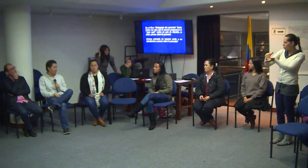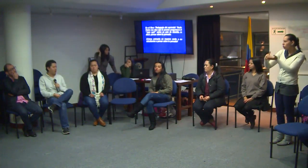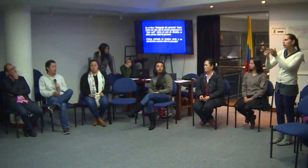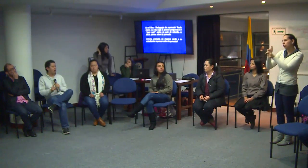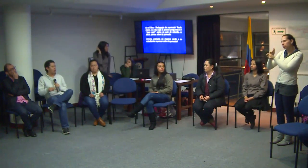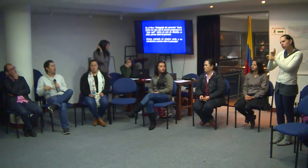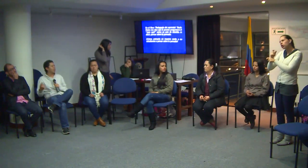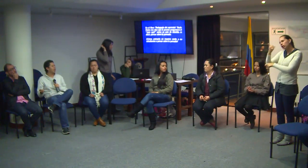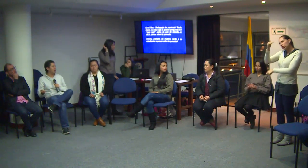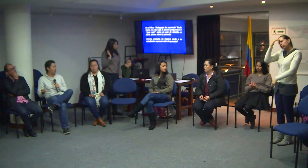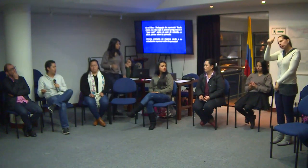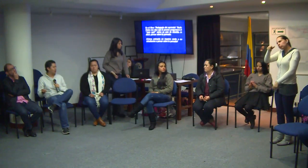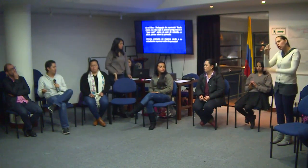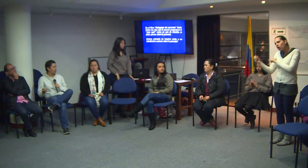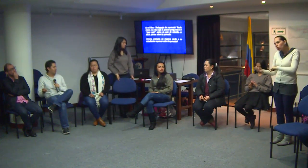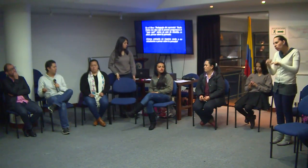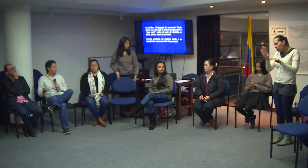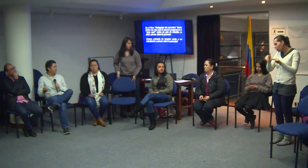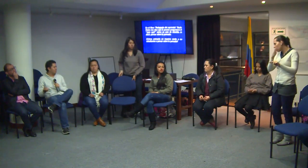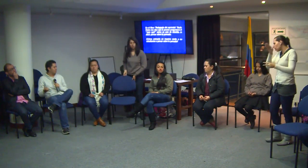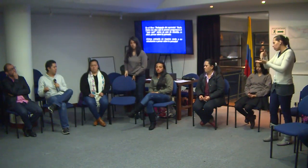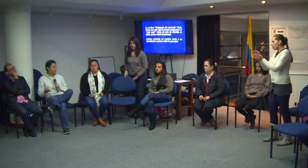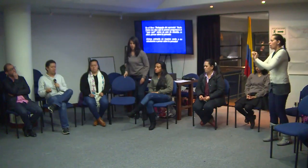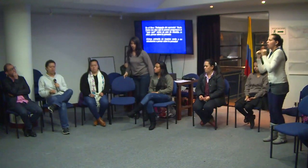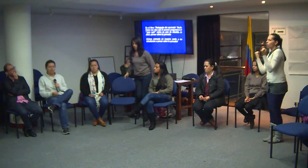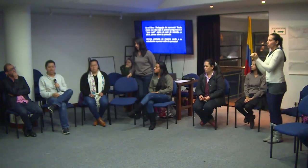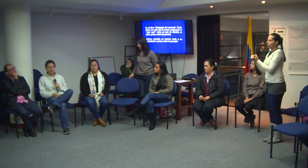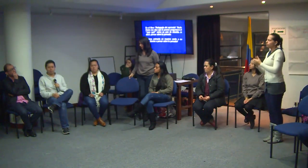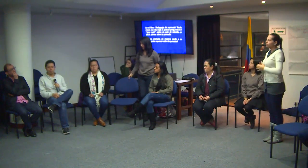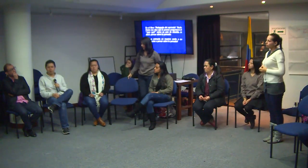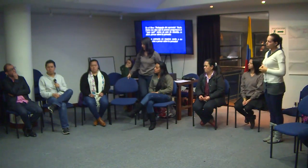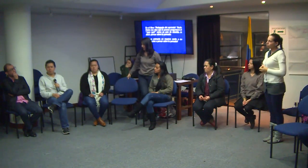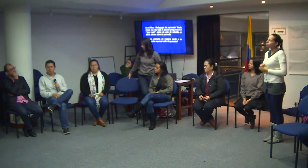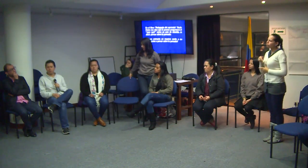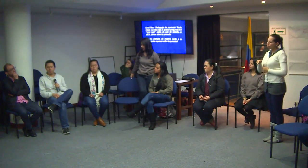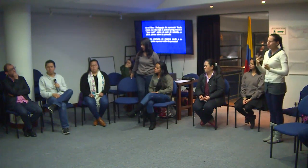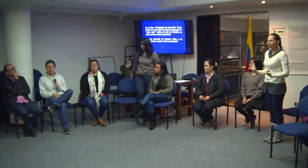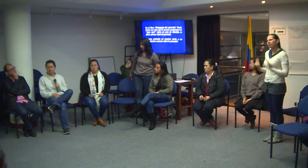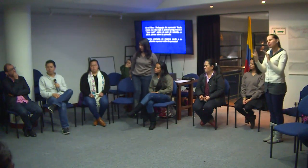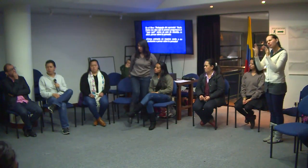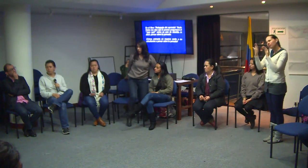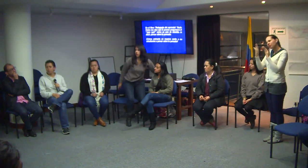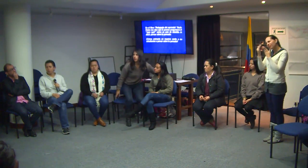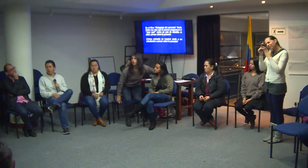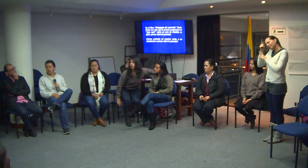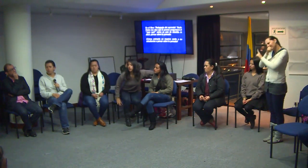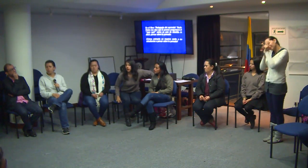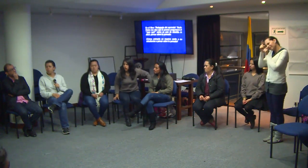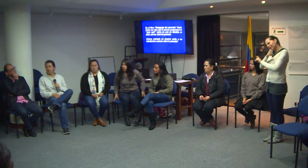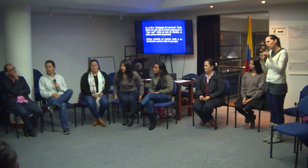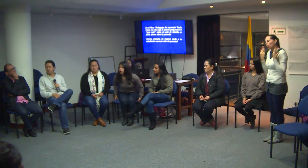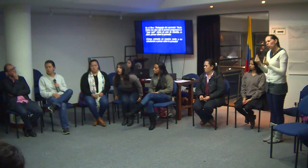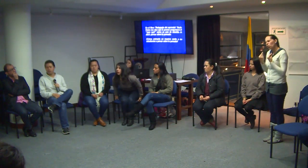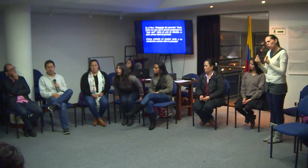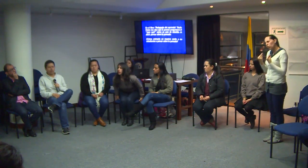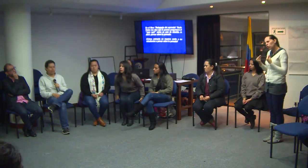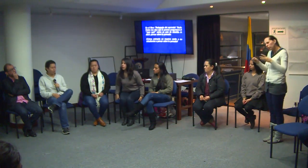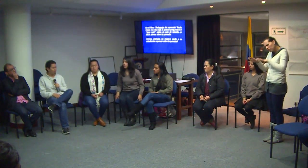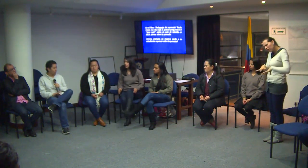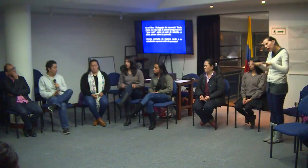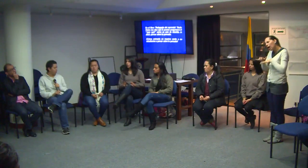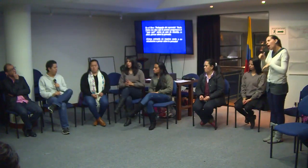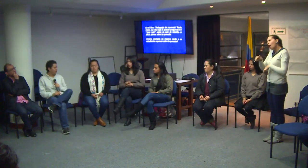educación con la cual llegar al aula. ¿Sí? Y eso me ha permitido repensarme muchos ejercicios como maestro.